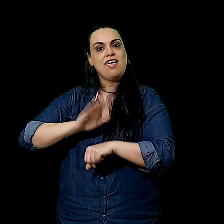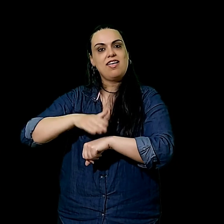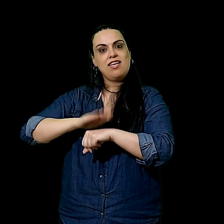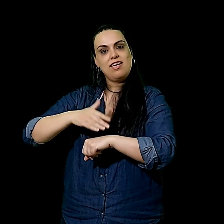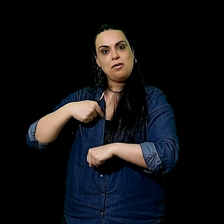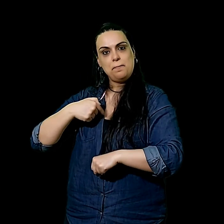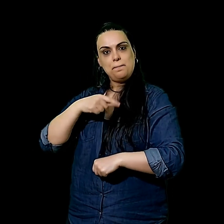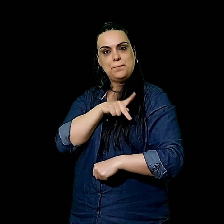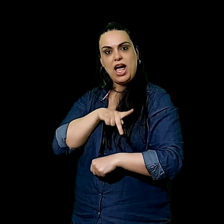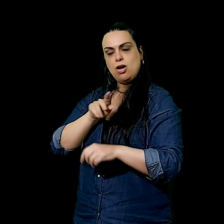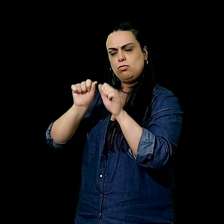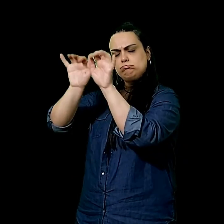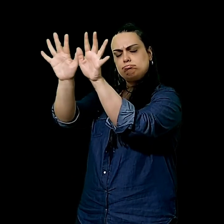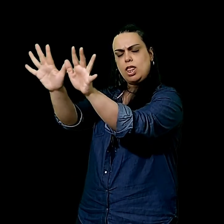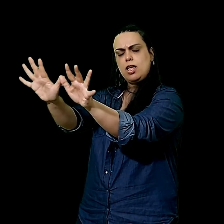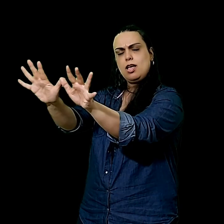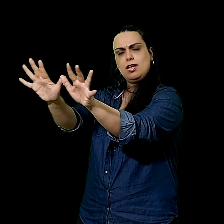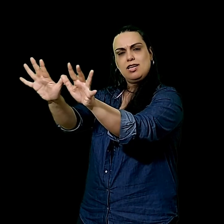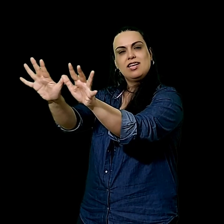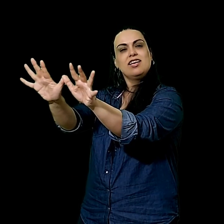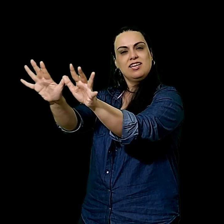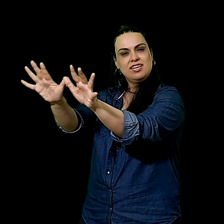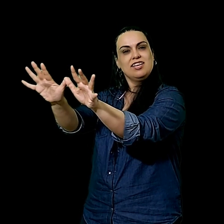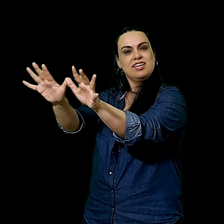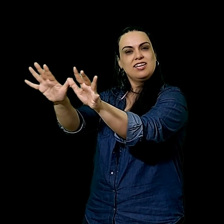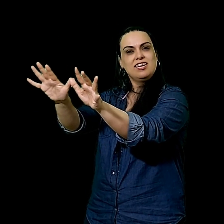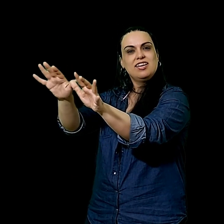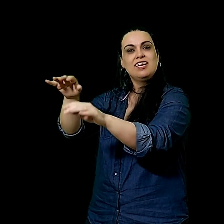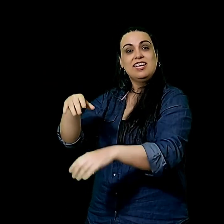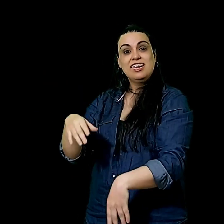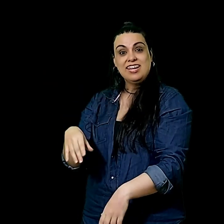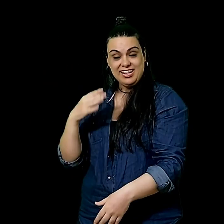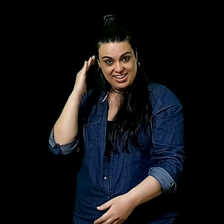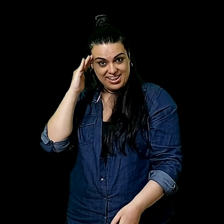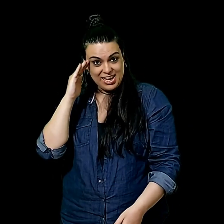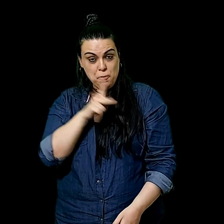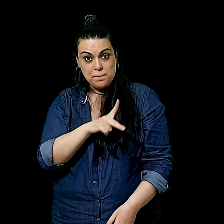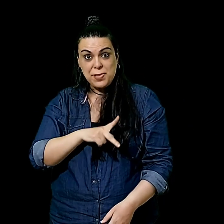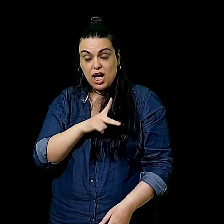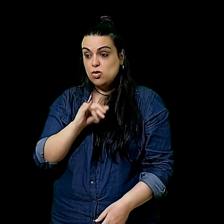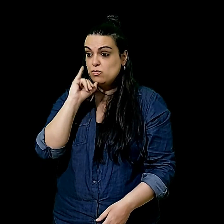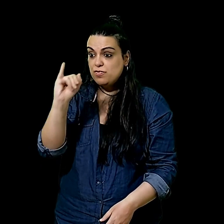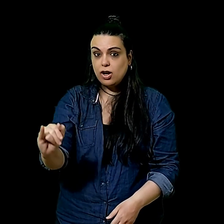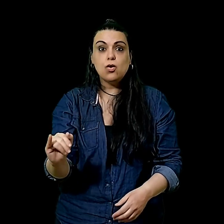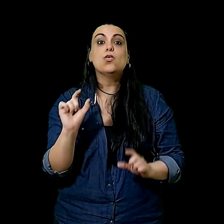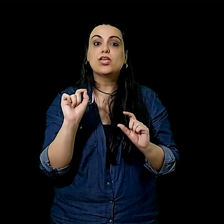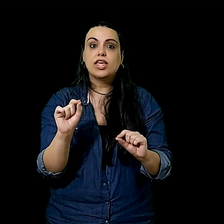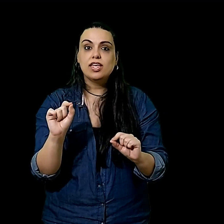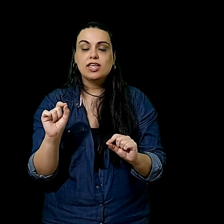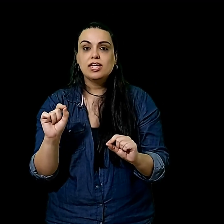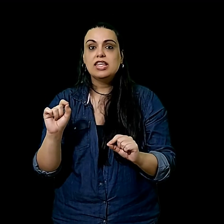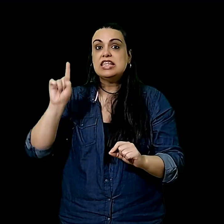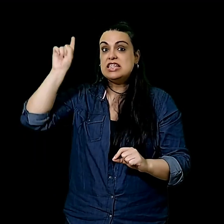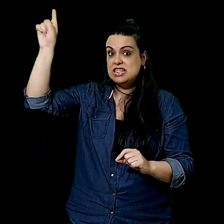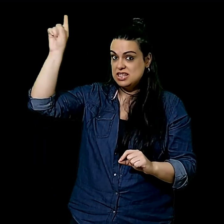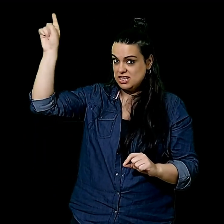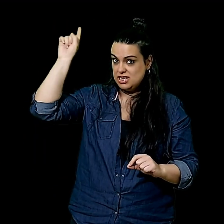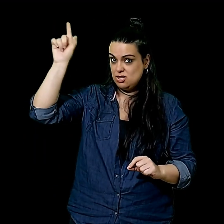das minhas mãos. Paulo está falando isso para Timóteo. Então veja, a continuidade de tudo aquilo que o Senhor